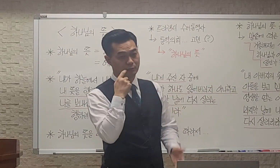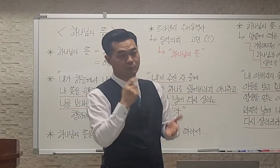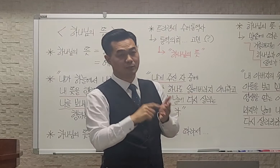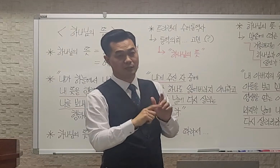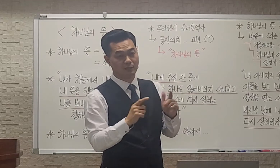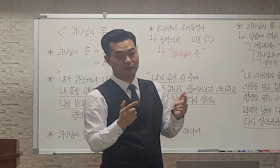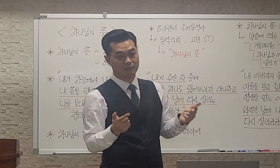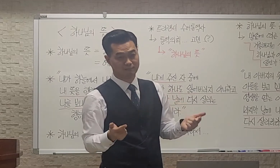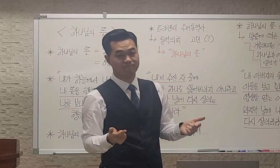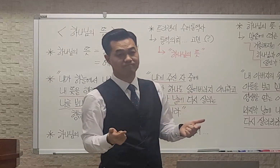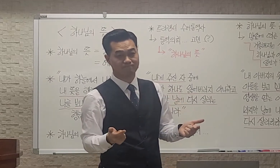쉽지 않아요.